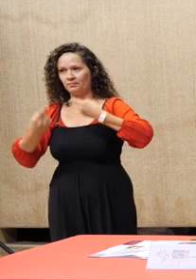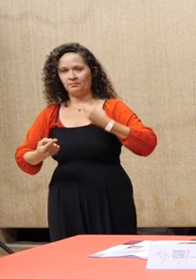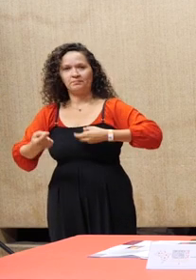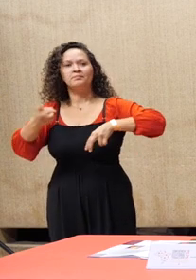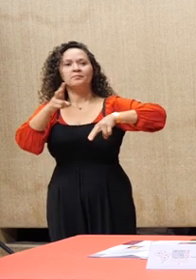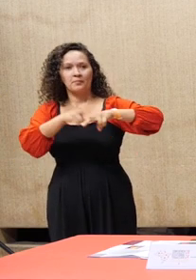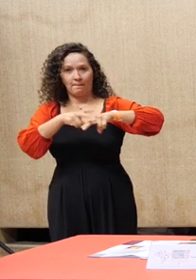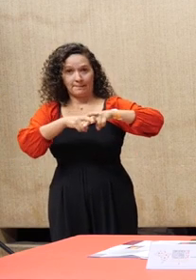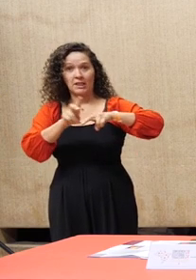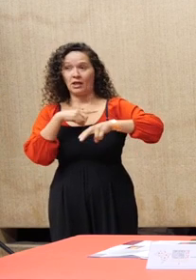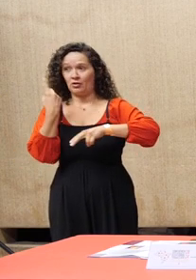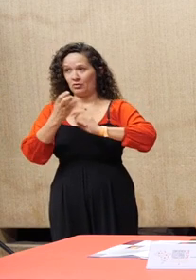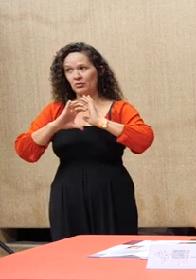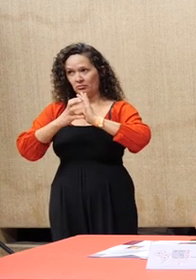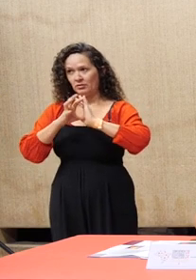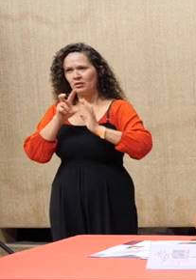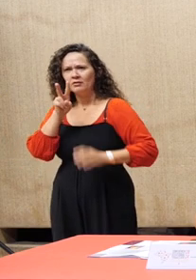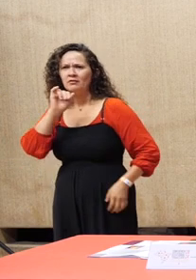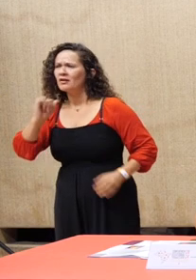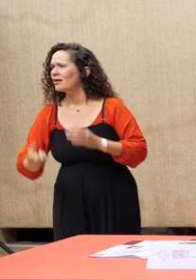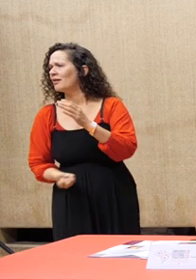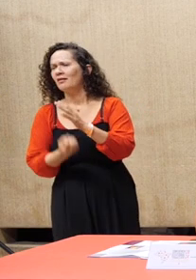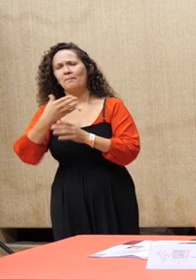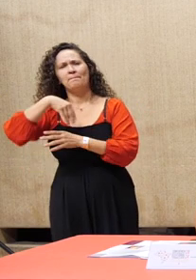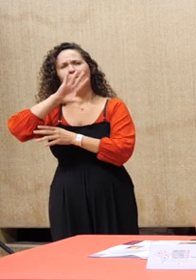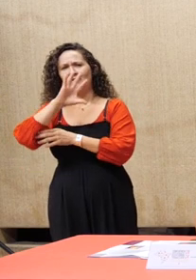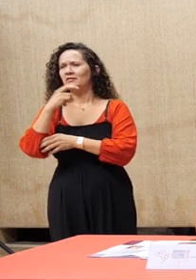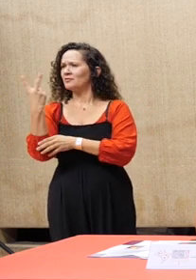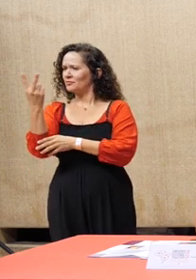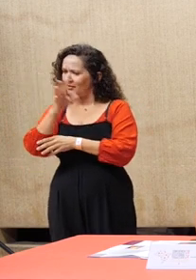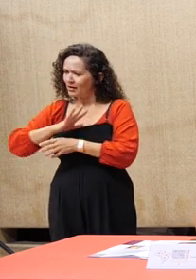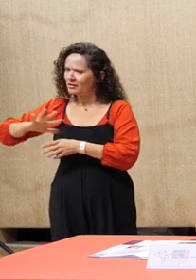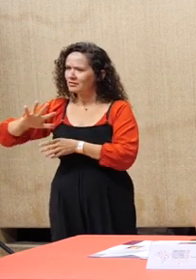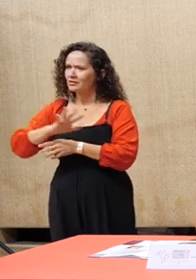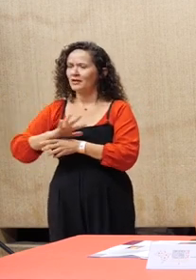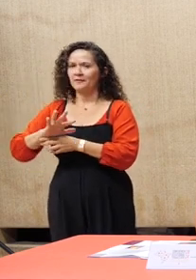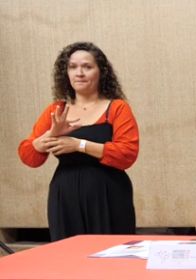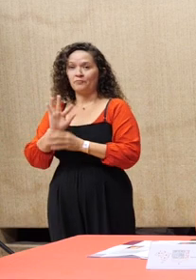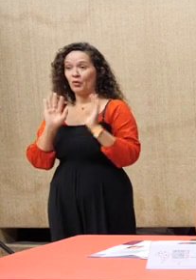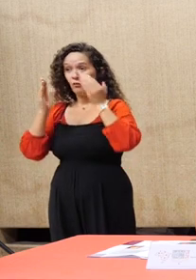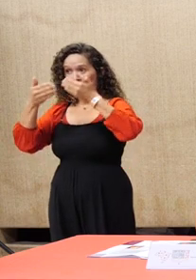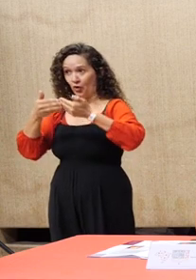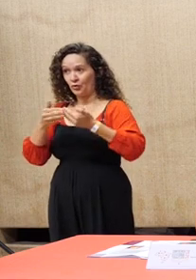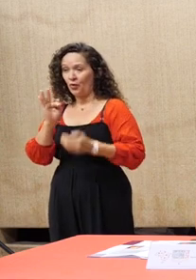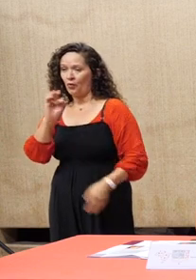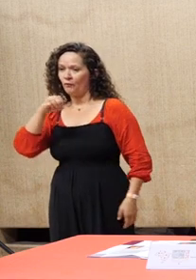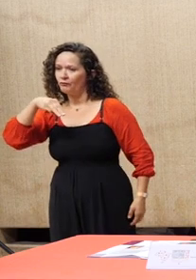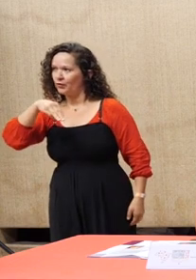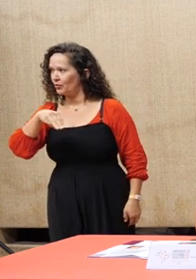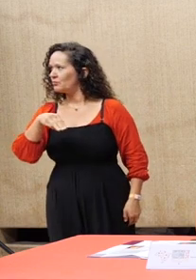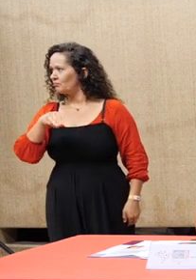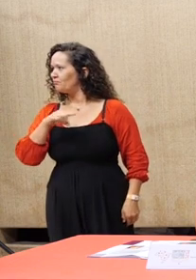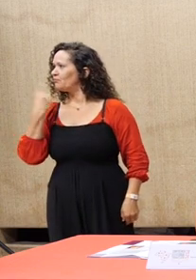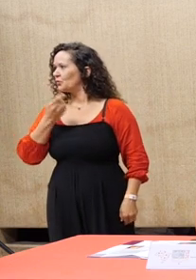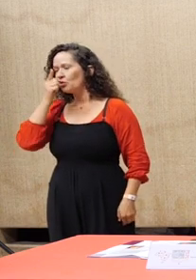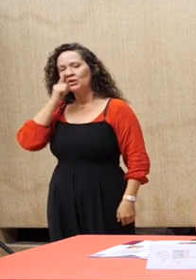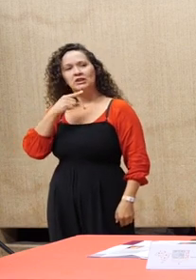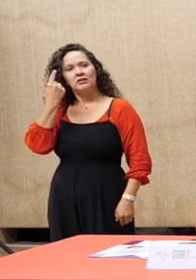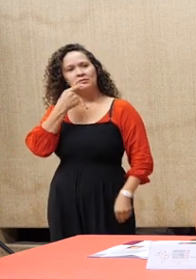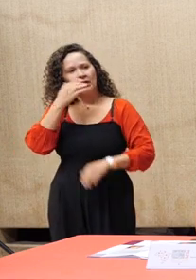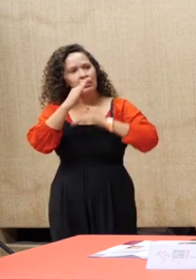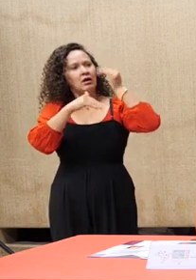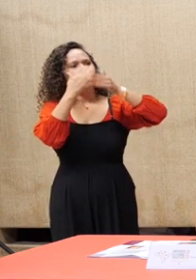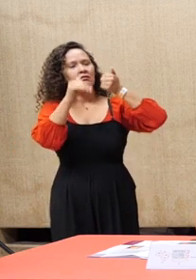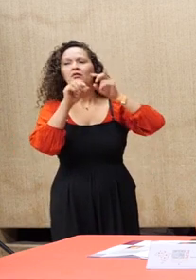né, junto ao nosso partido, e vamos criar mais dois núcleos, que é o núcleo de perícia forense, companheira deputada, para que possamos avançar